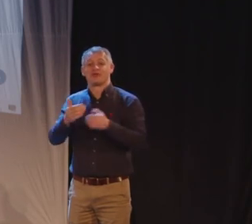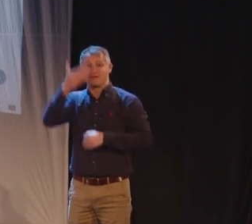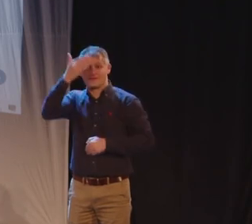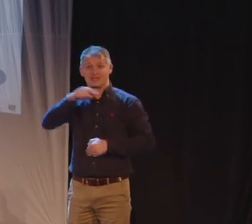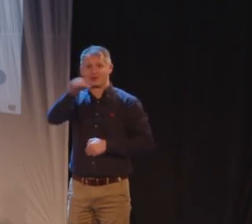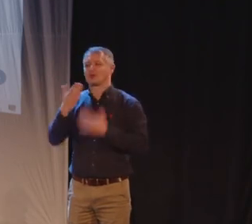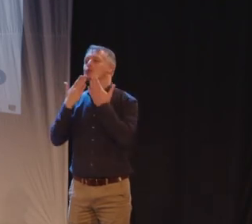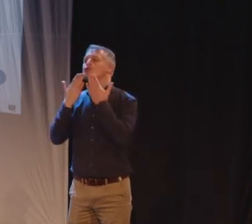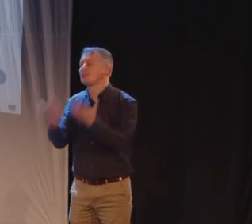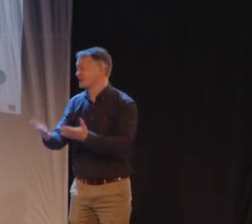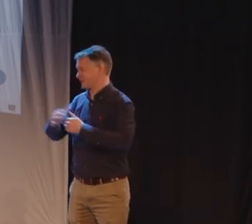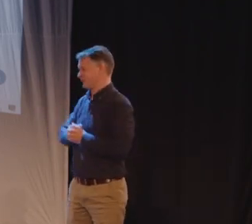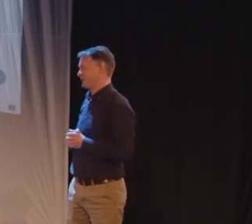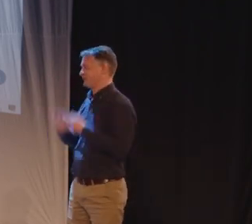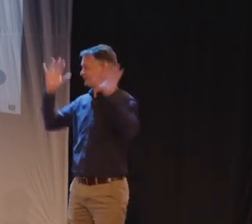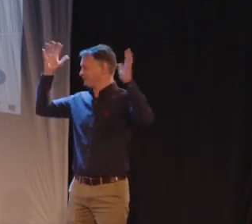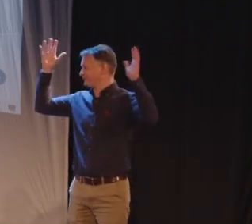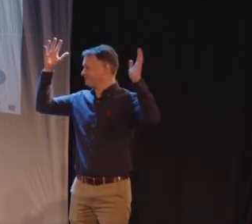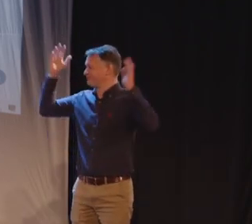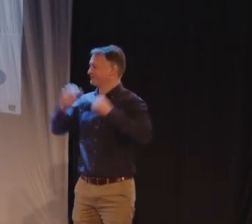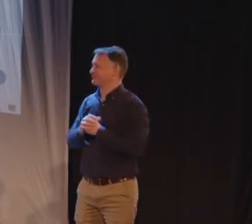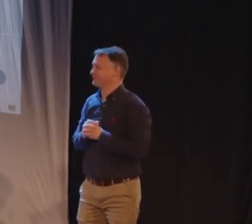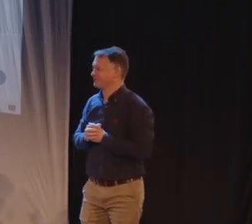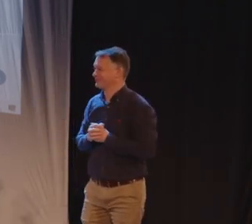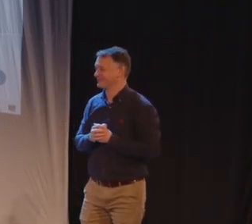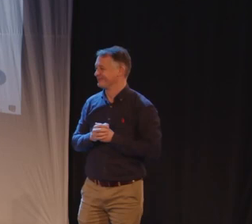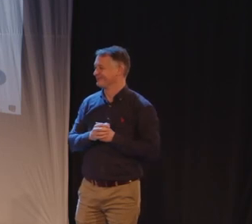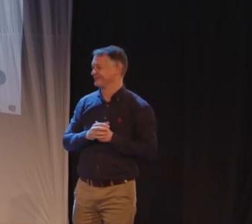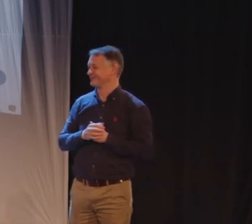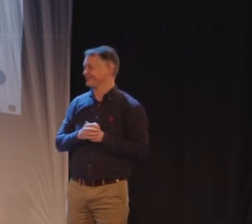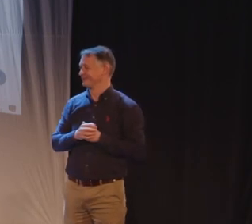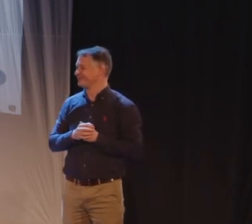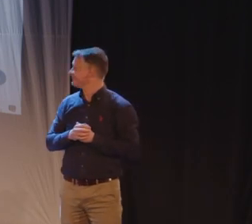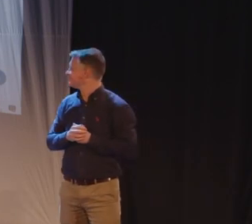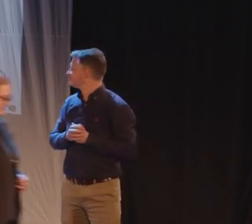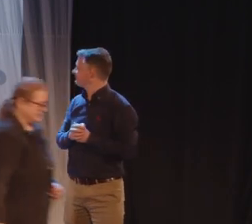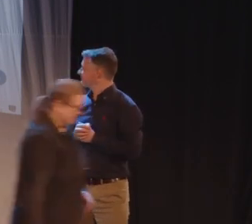mulțumesc!